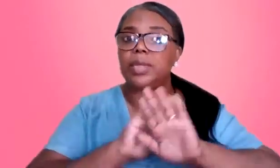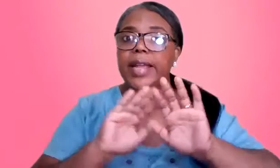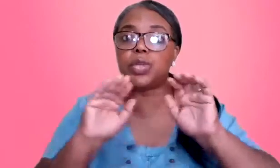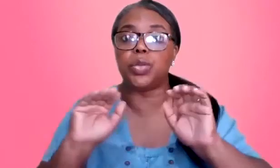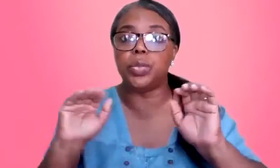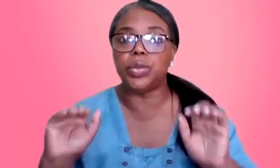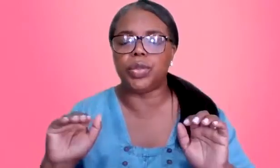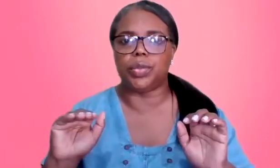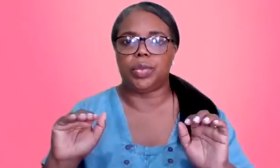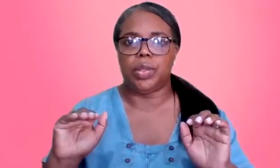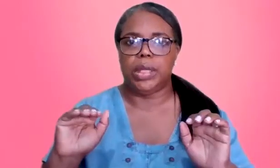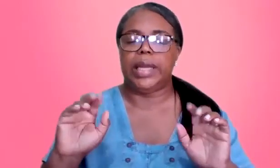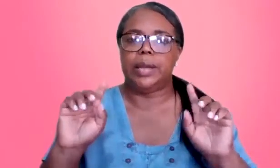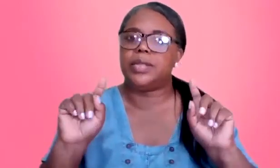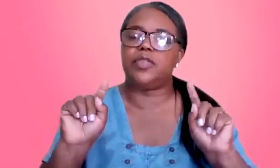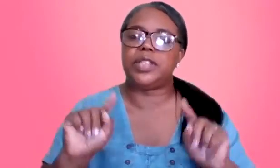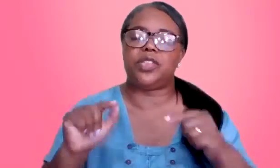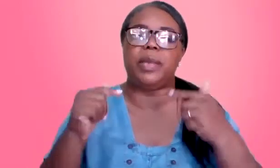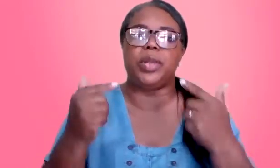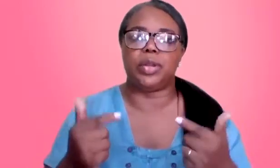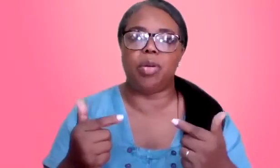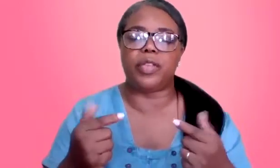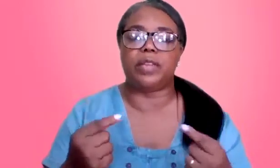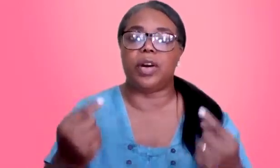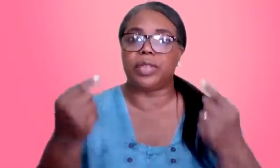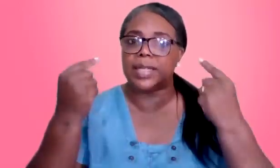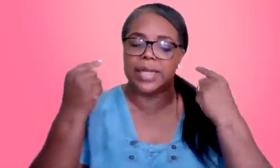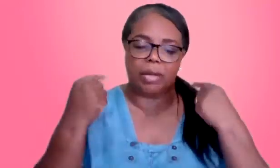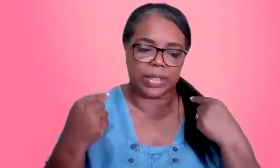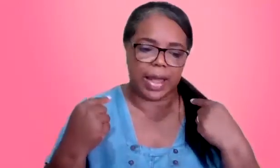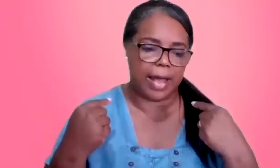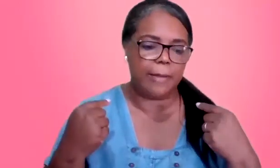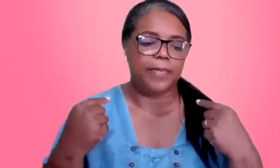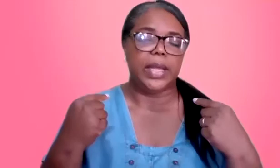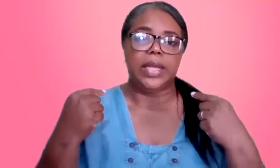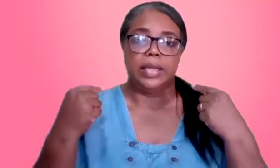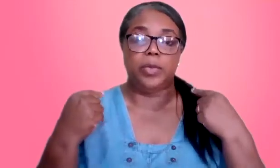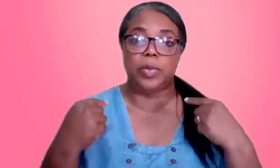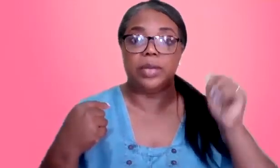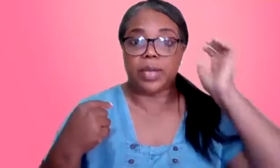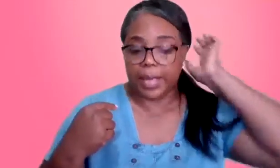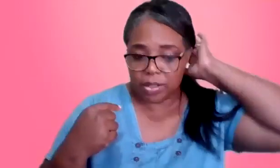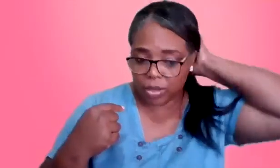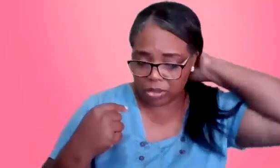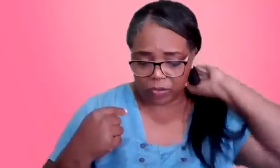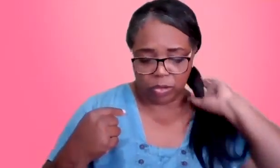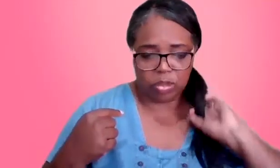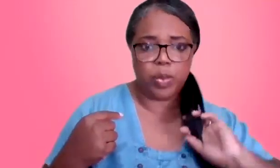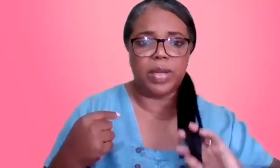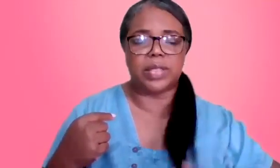tem surdo-mudo. Se você tiver muita dúvida, volta nas aulas lá, no primeiro texto, né? Acho que foi um dos primeiros